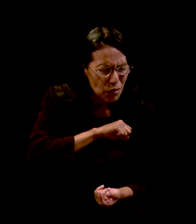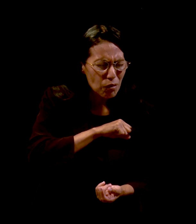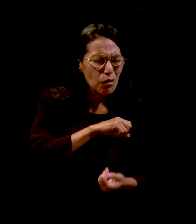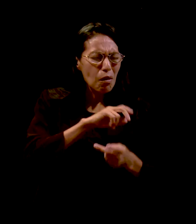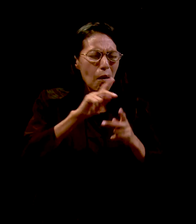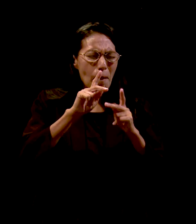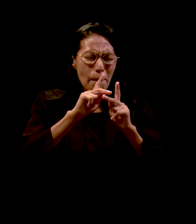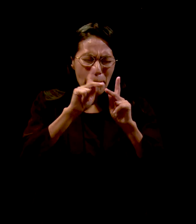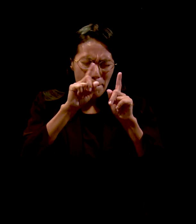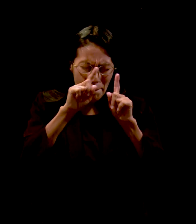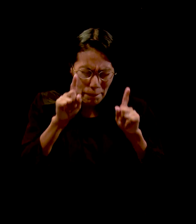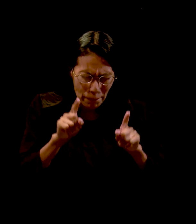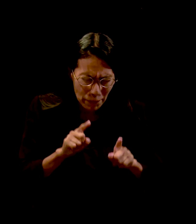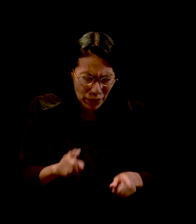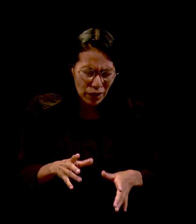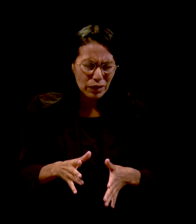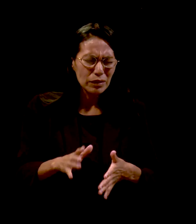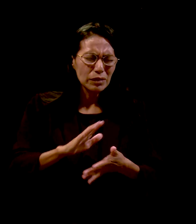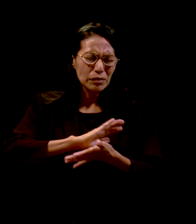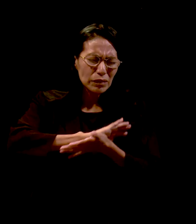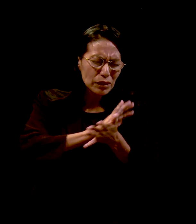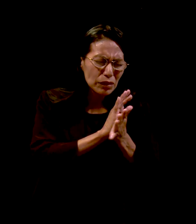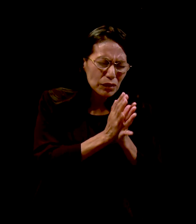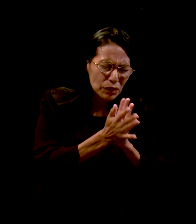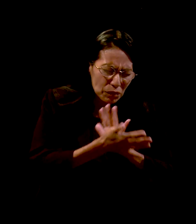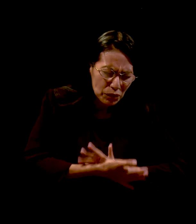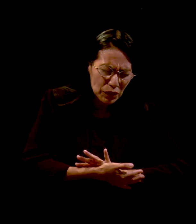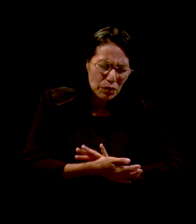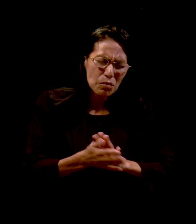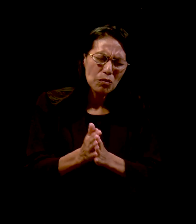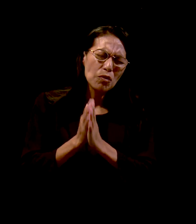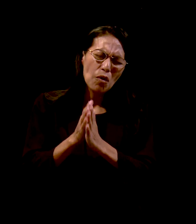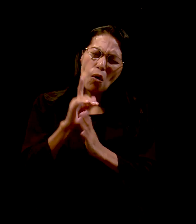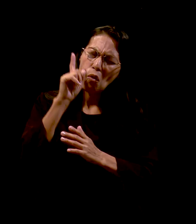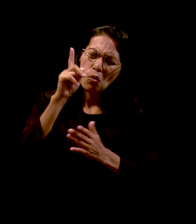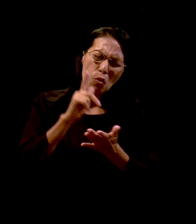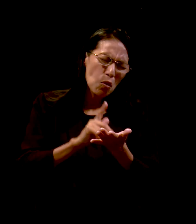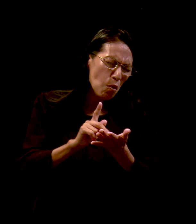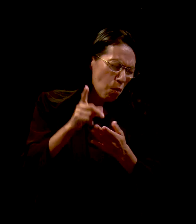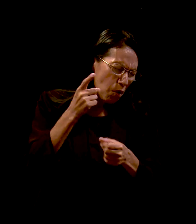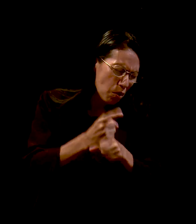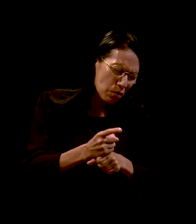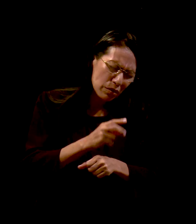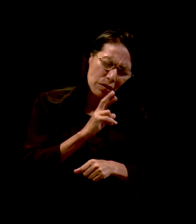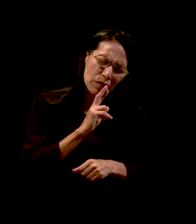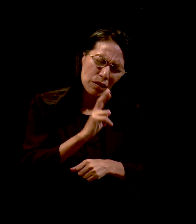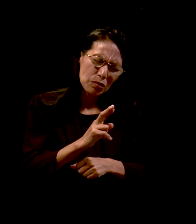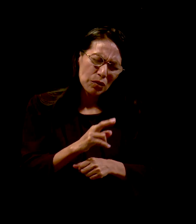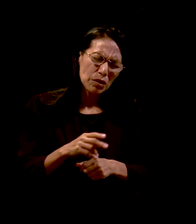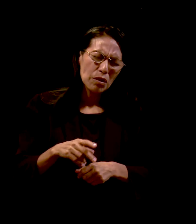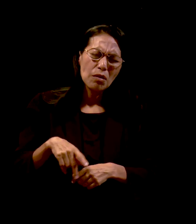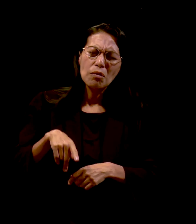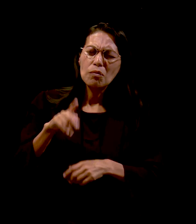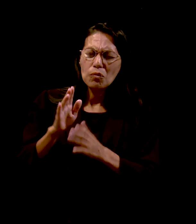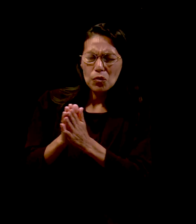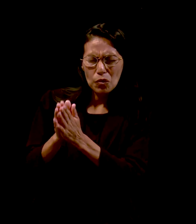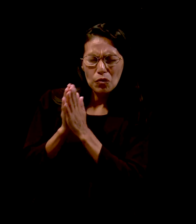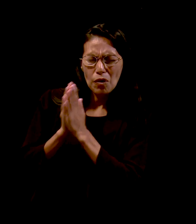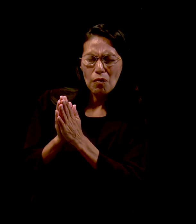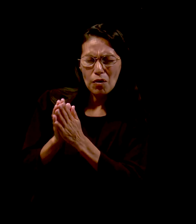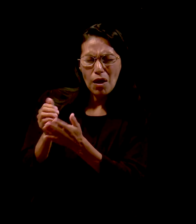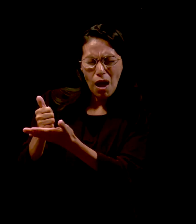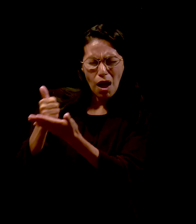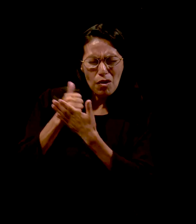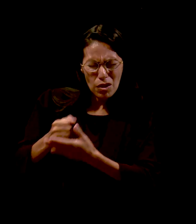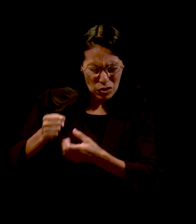por conversión y responde las conforme a tu voluntad pero sobre todas las cosas señor danos la seguridad de que tu